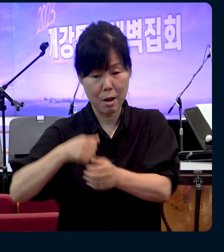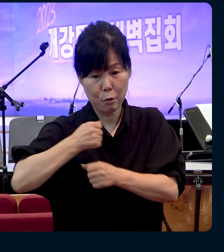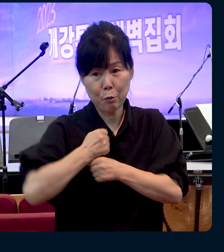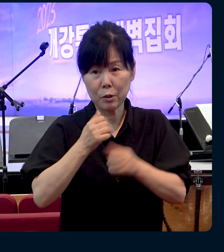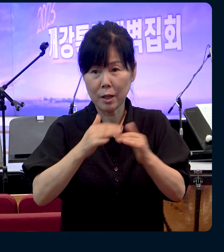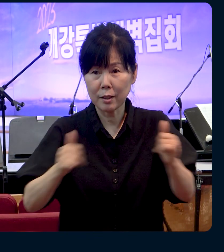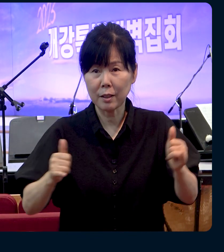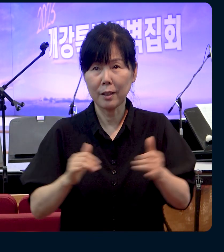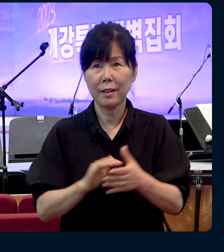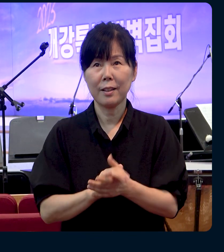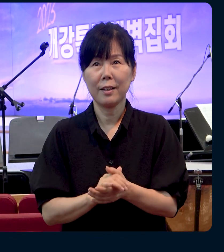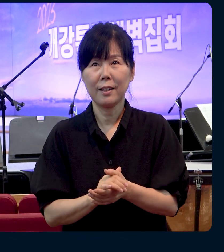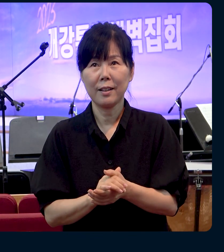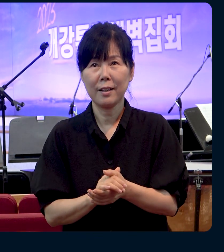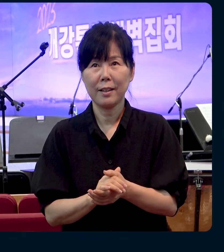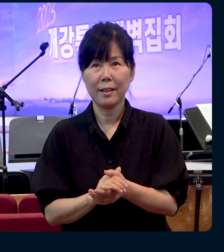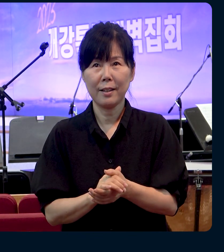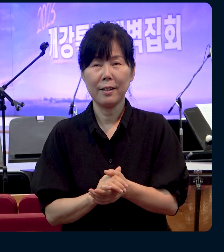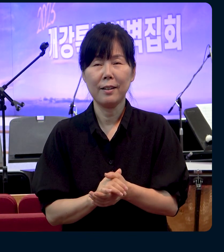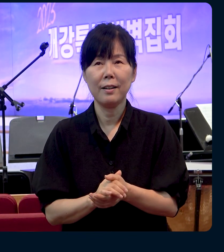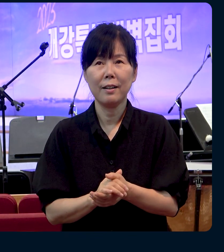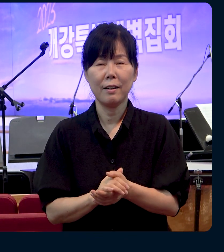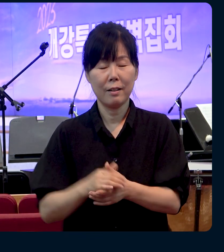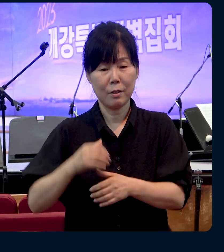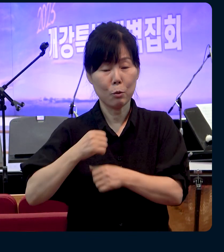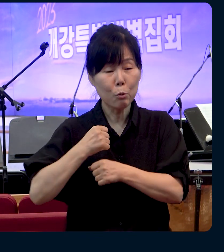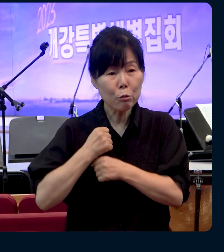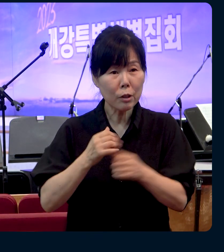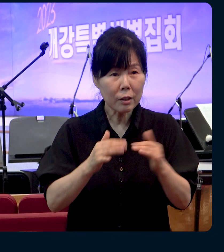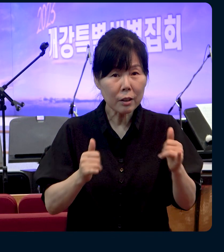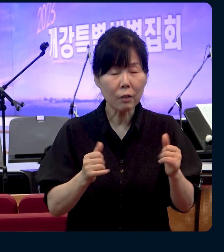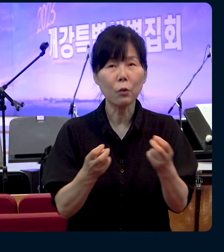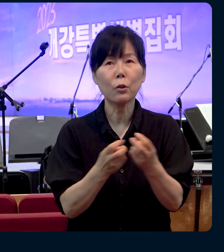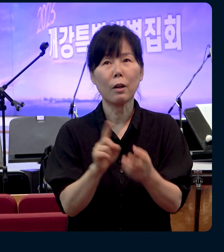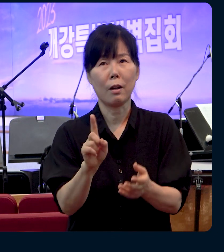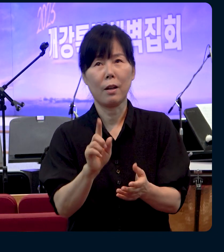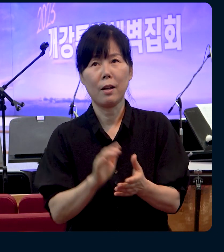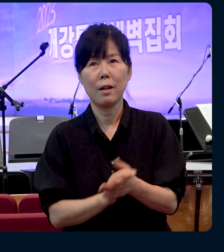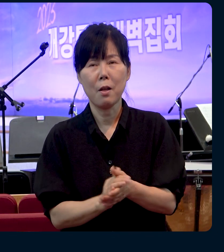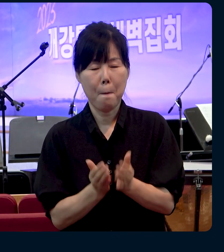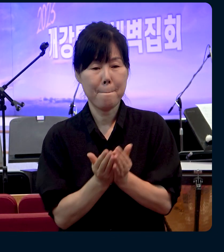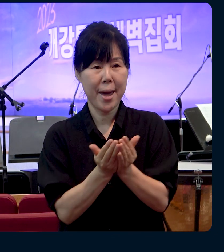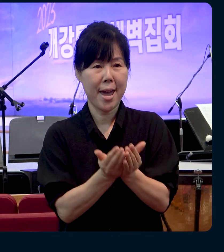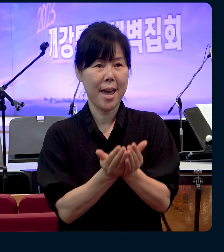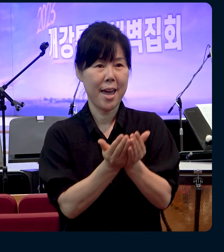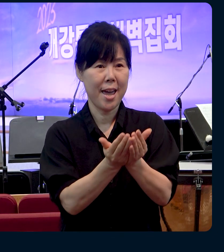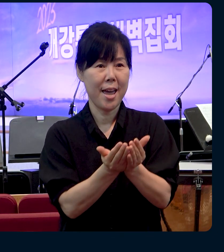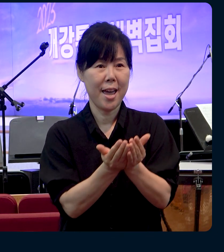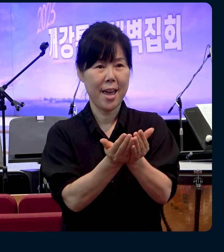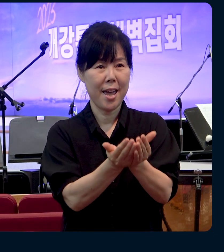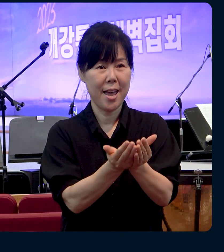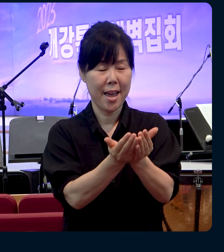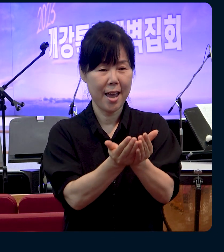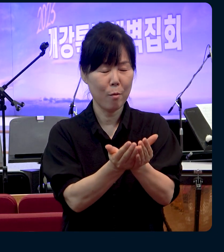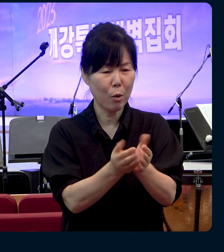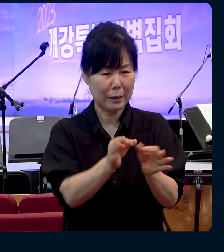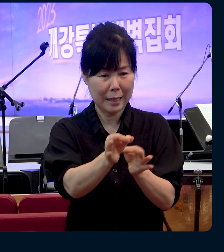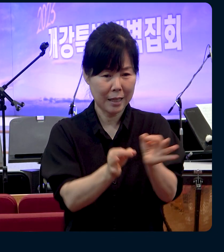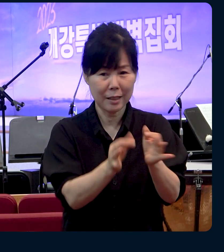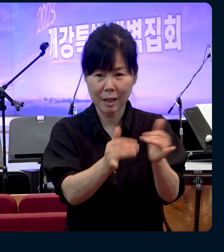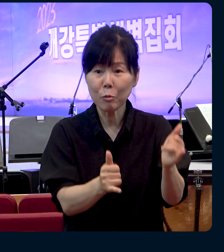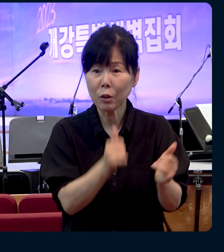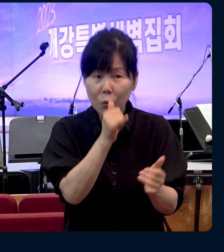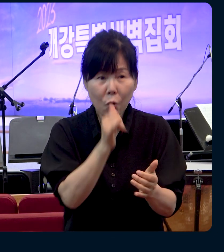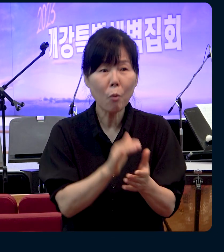압송하는 로마 군사들이 그 지중해 연안 일종의 순환버스 같은 걸 탔잖아요. 그 배가 타고 가는데 그